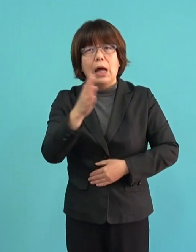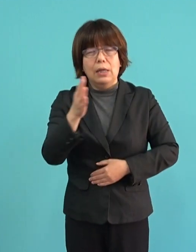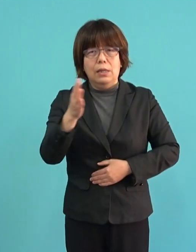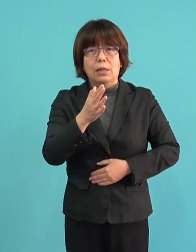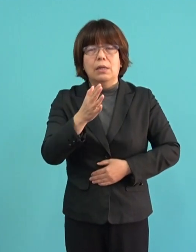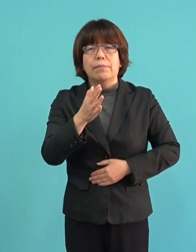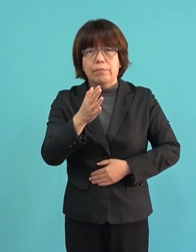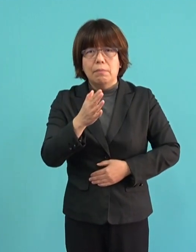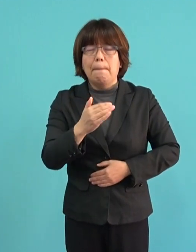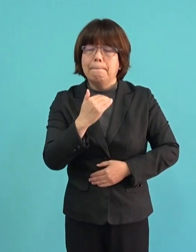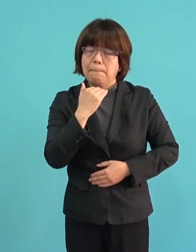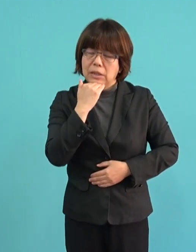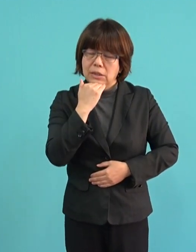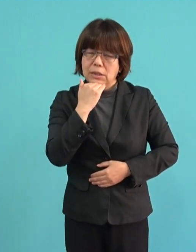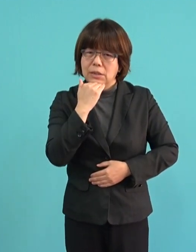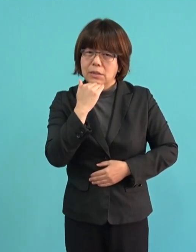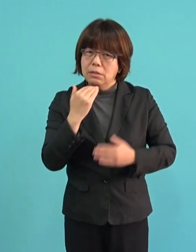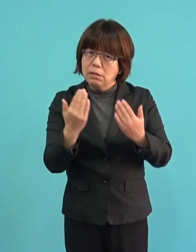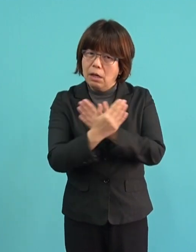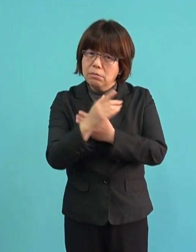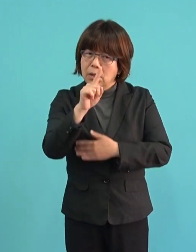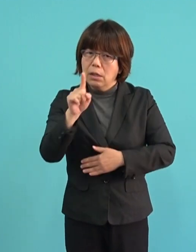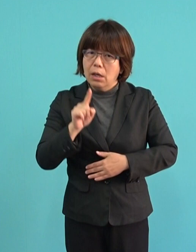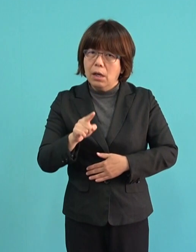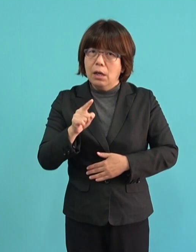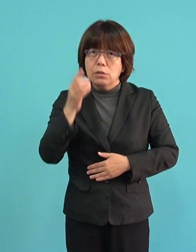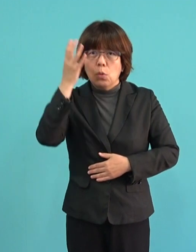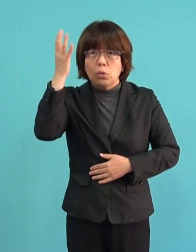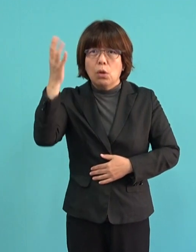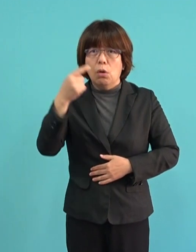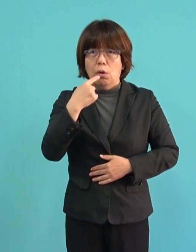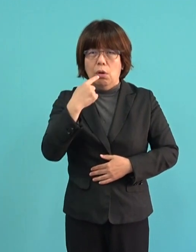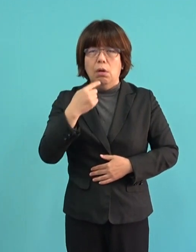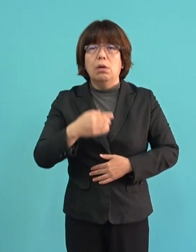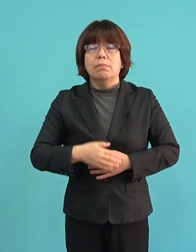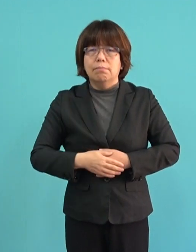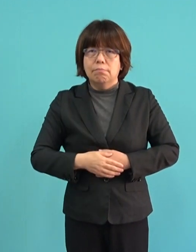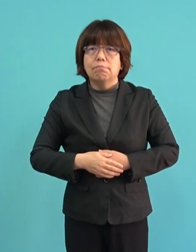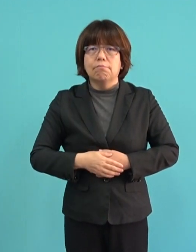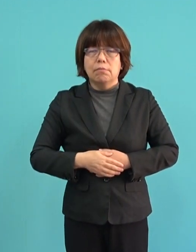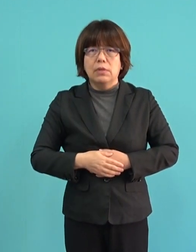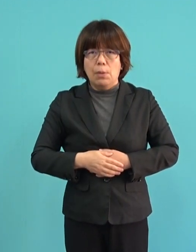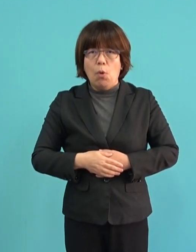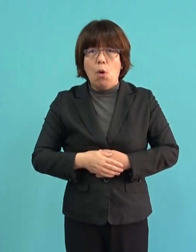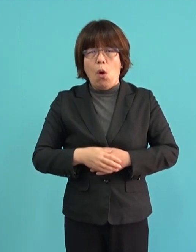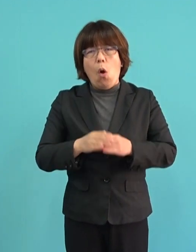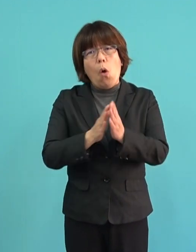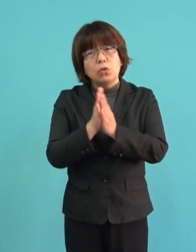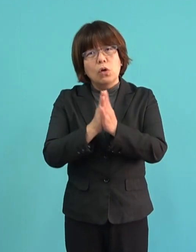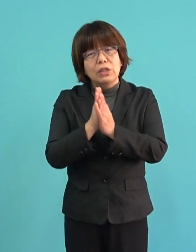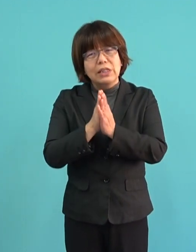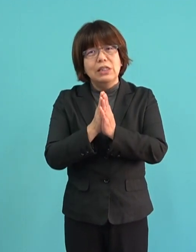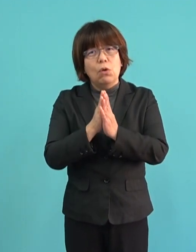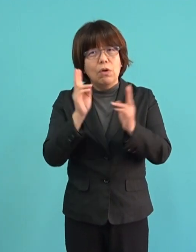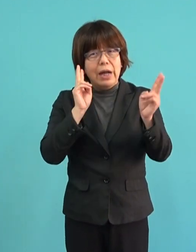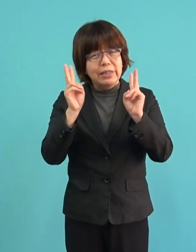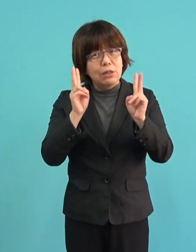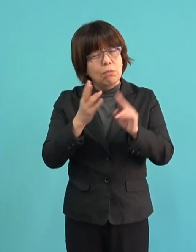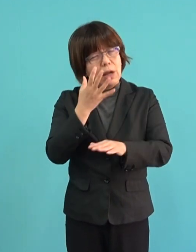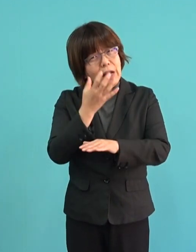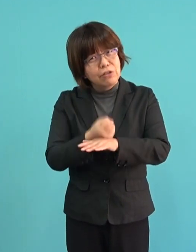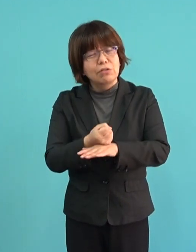のでお待ちになるかなというふうに思っていたんですがこれはまああの業界のいろんな慣習と言います